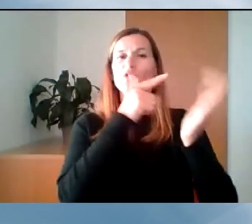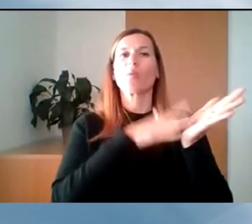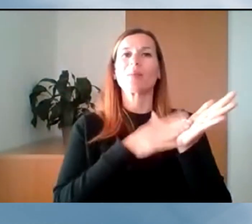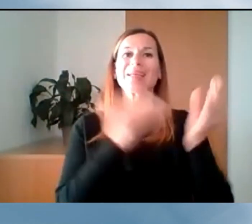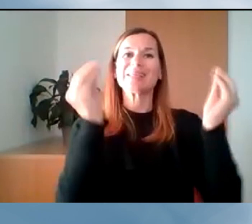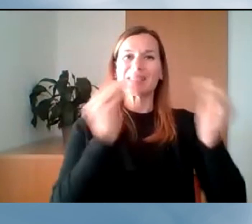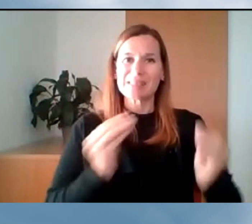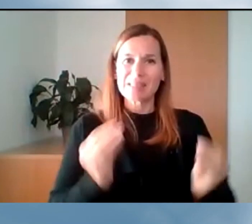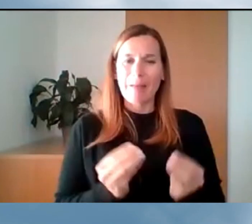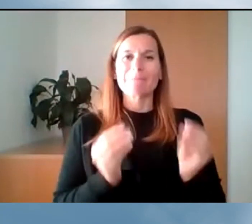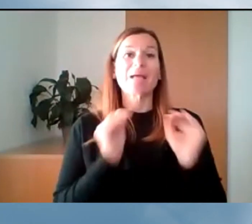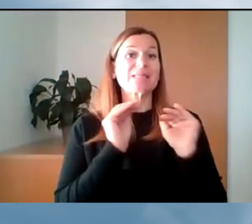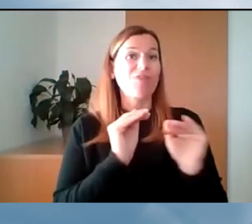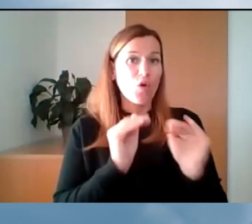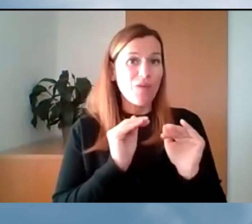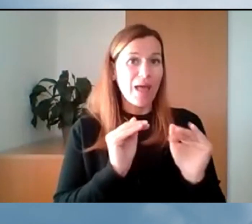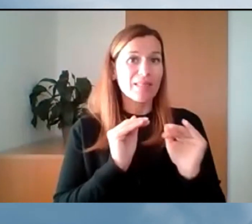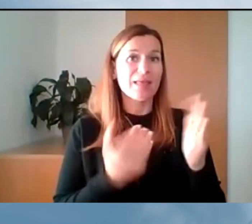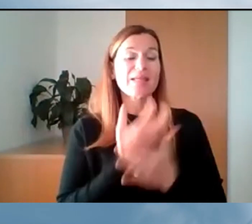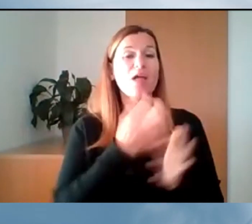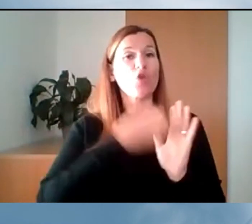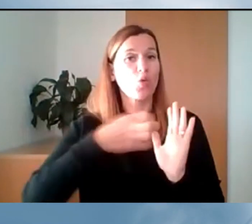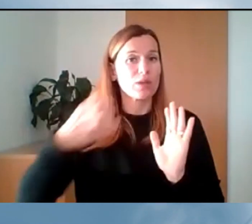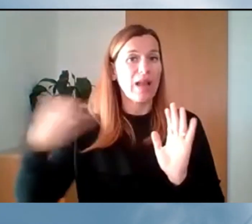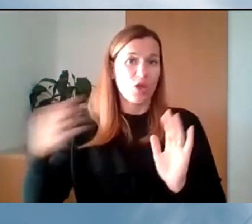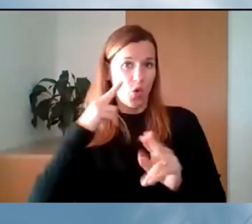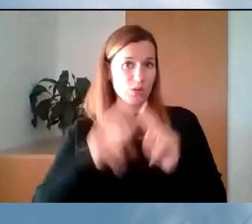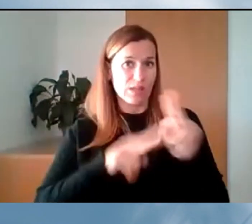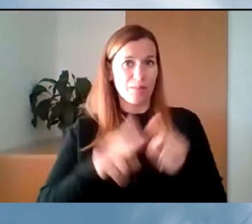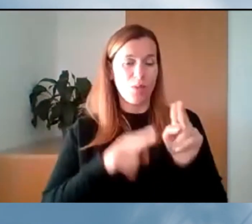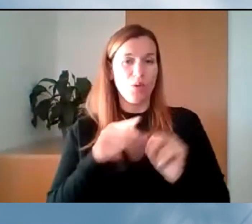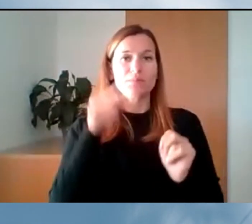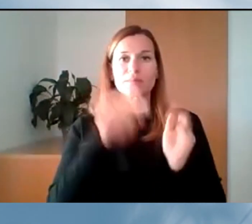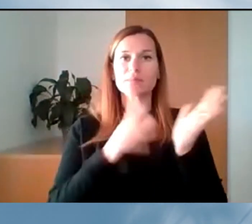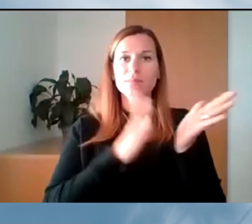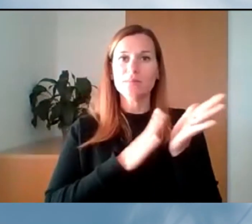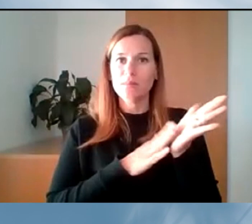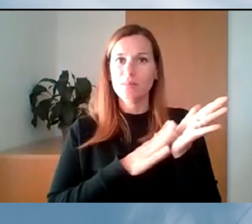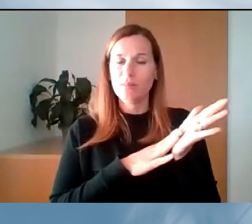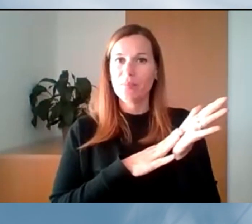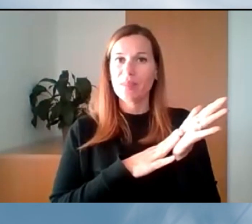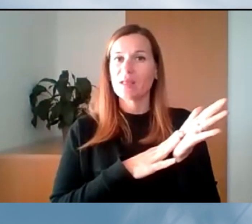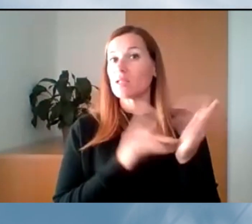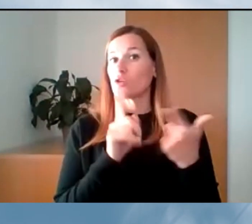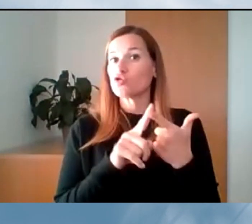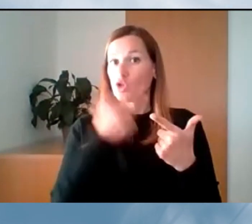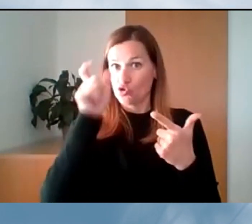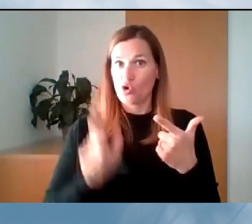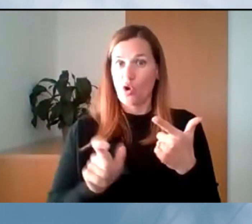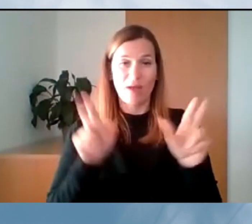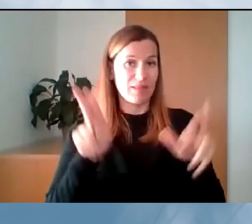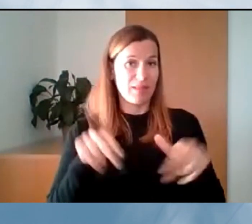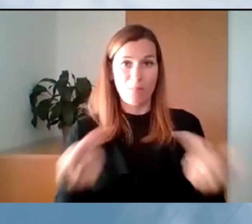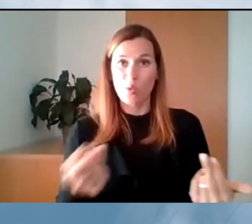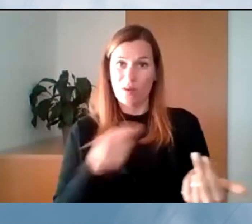sistem zavarovanje ali kakršenkoli sistem že za dolgotrajno oskrbo. To pa pomeni, da